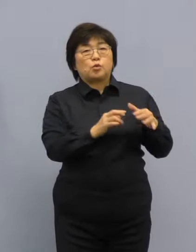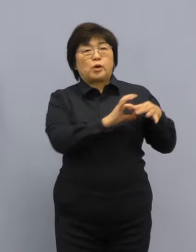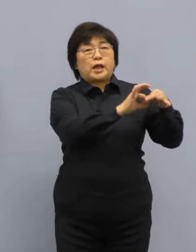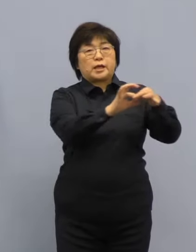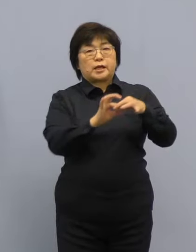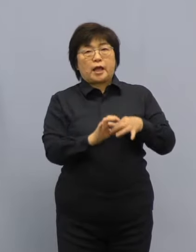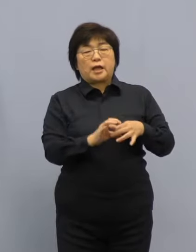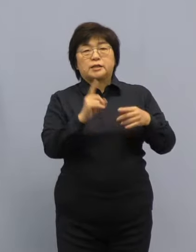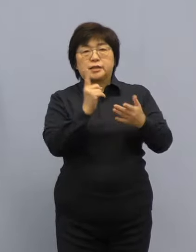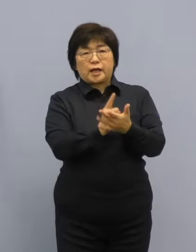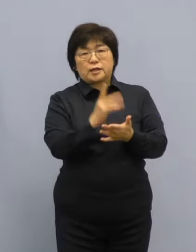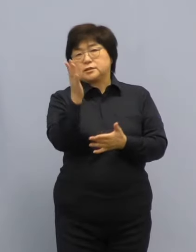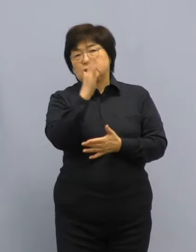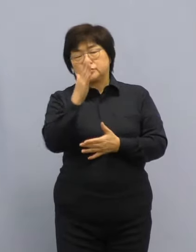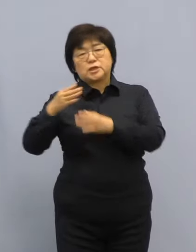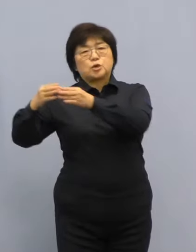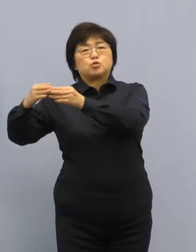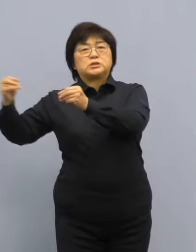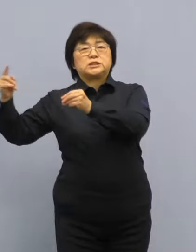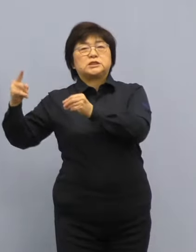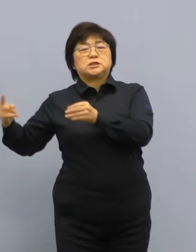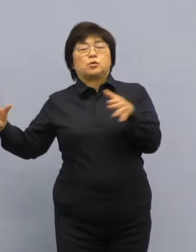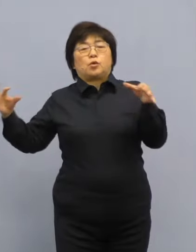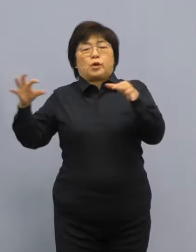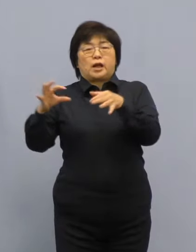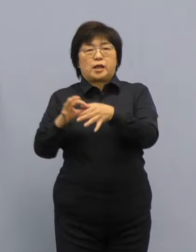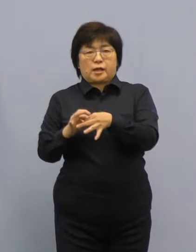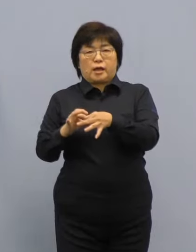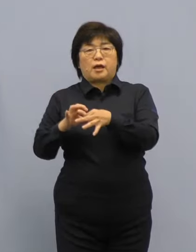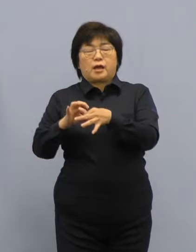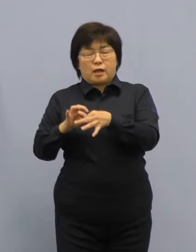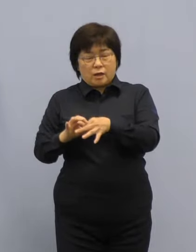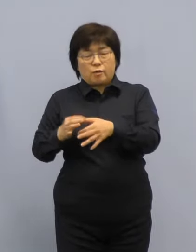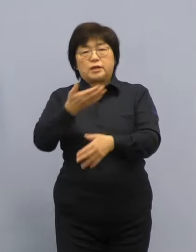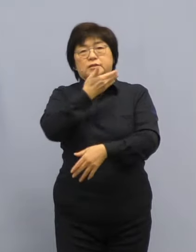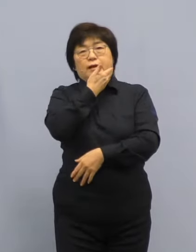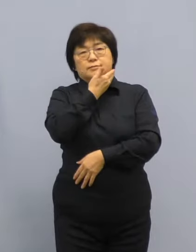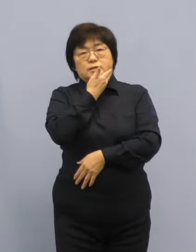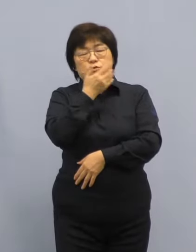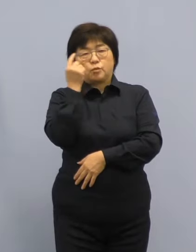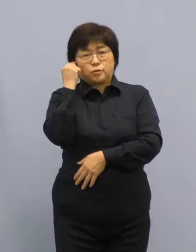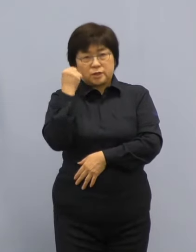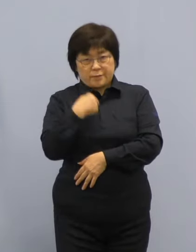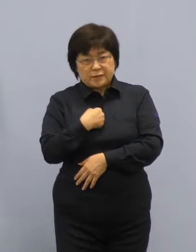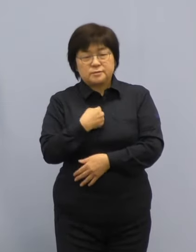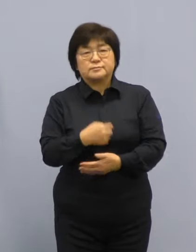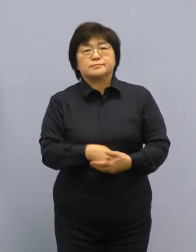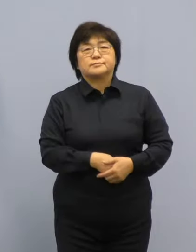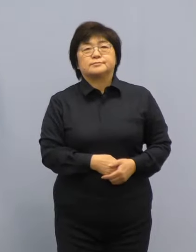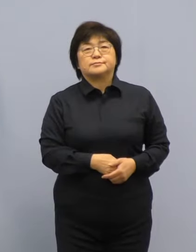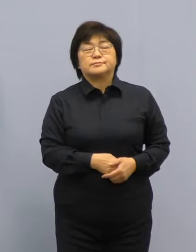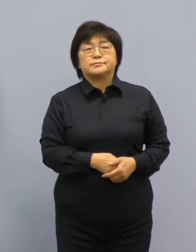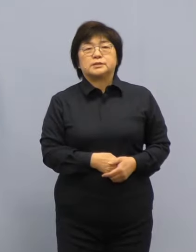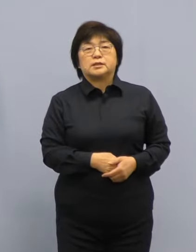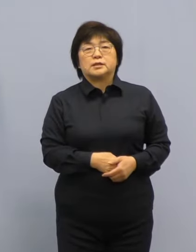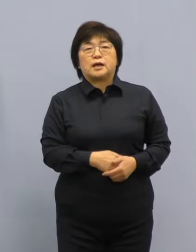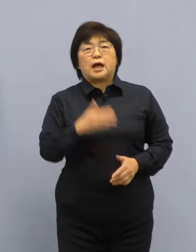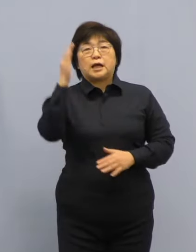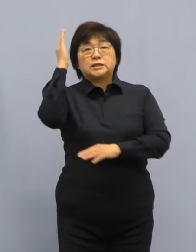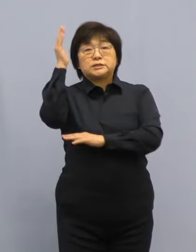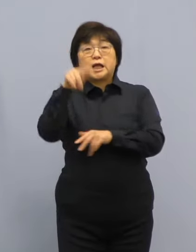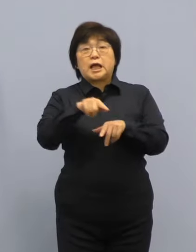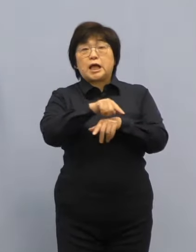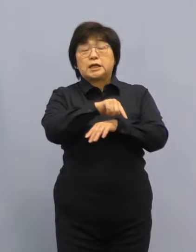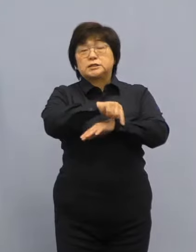はり国と連携を進めていくということが非常に重要だと思っております。つまり政策実現力の高